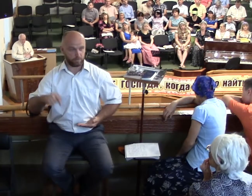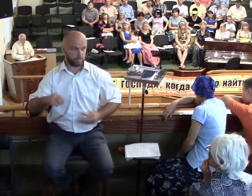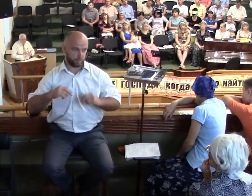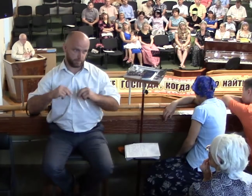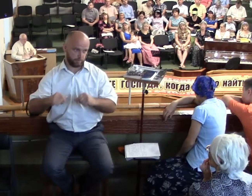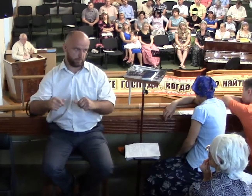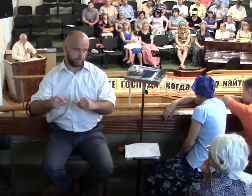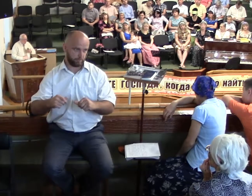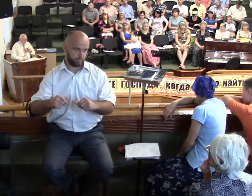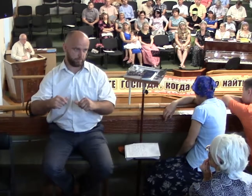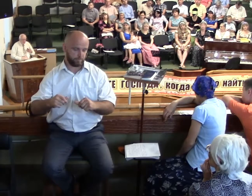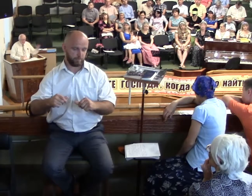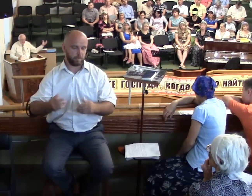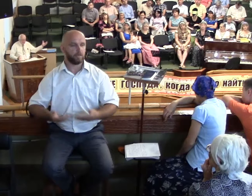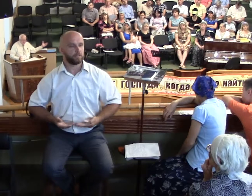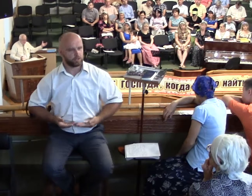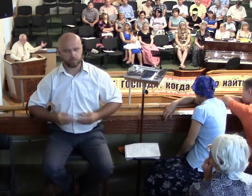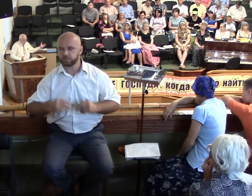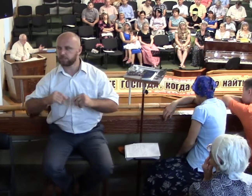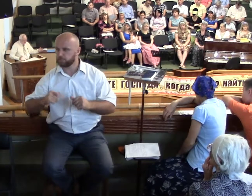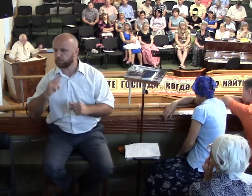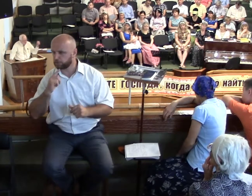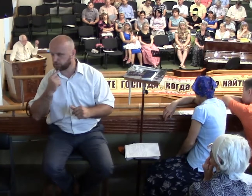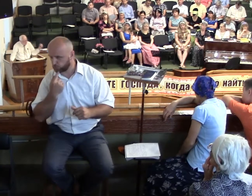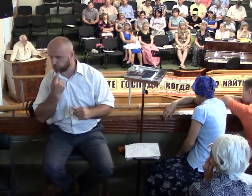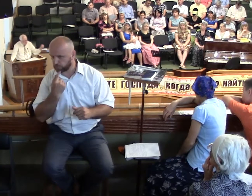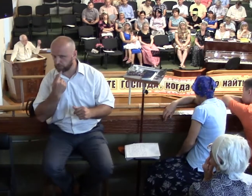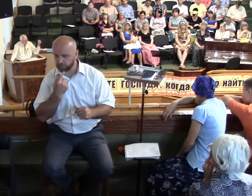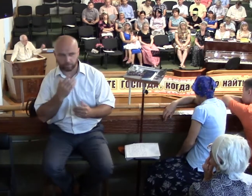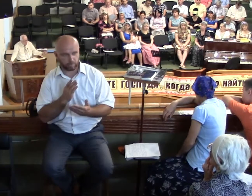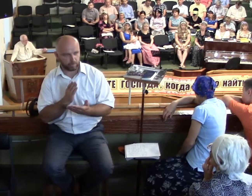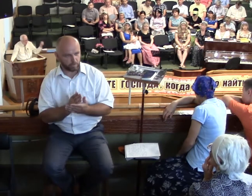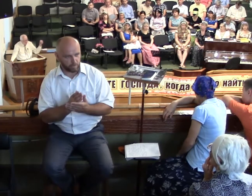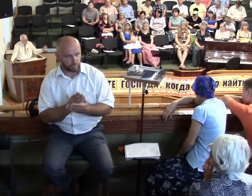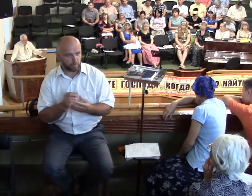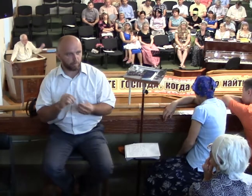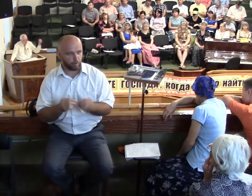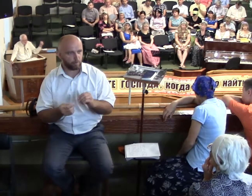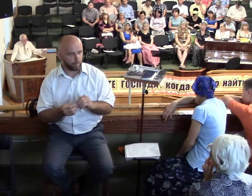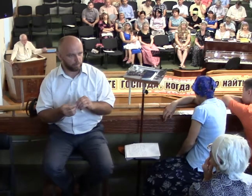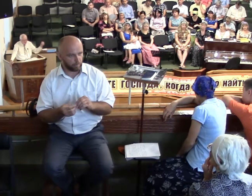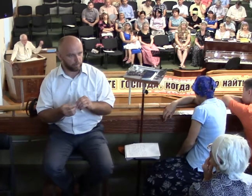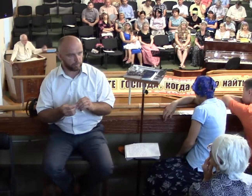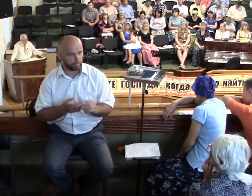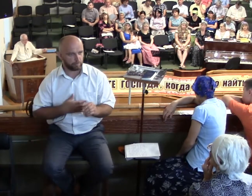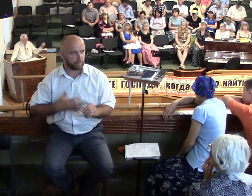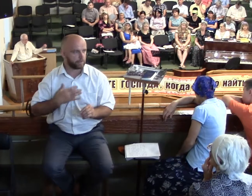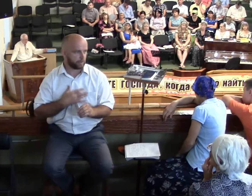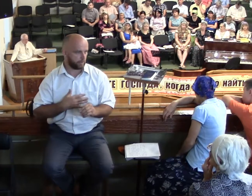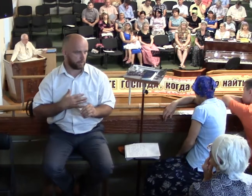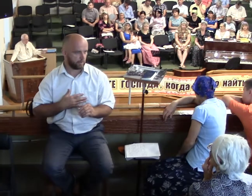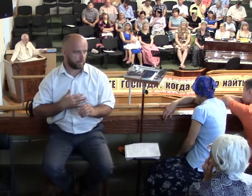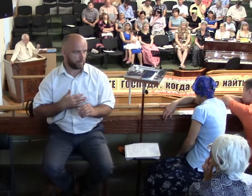просто, знаете, какой-то такой, ну, ритуальный знак. Это напоминание, что кровь Христа очищает нас от